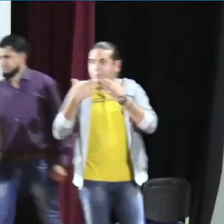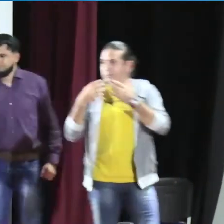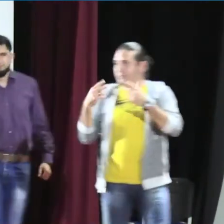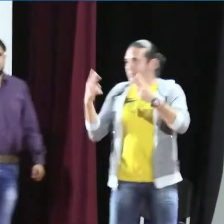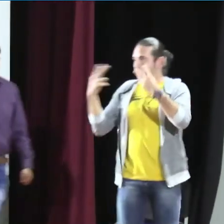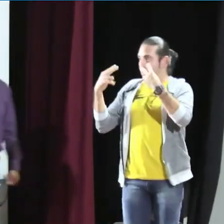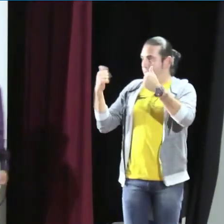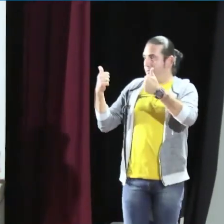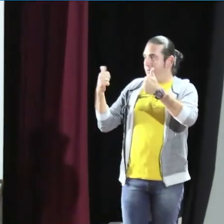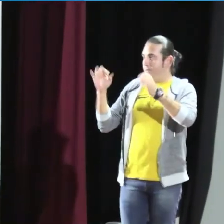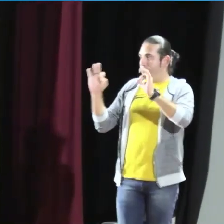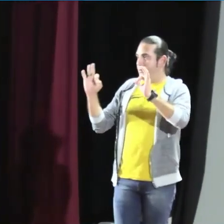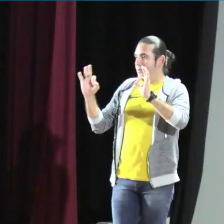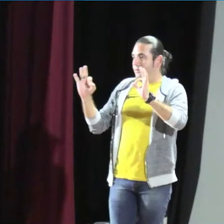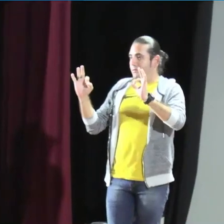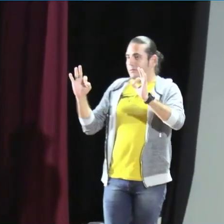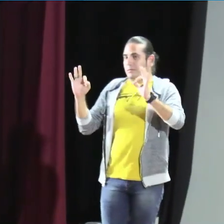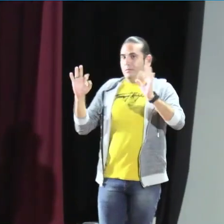Gracias.